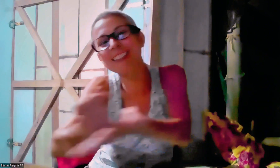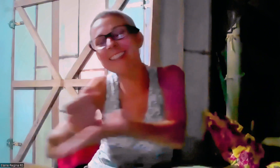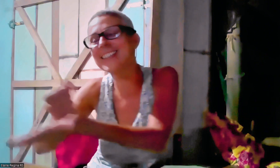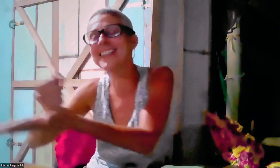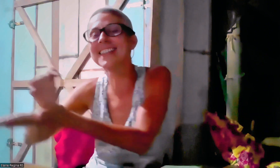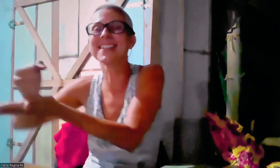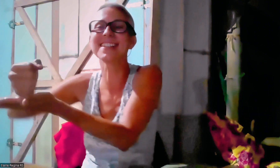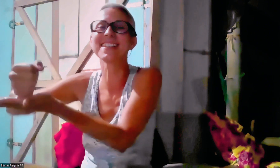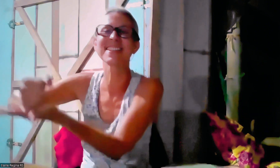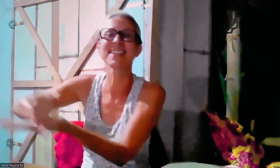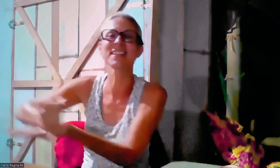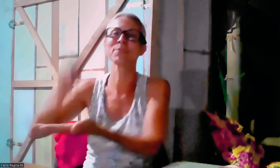raiz,